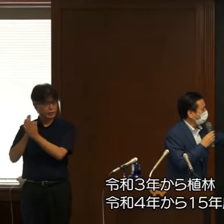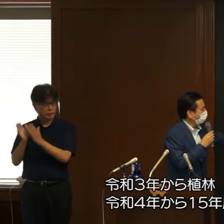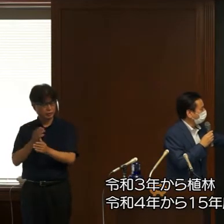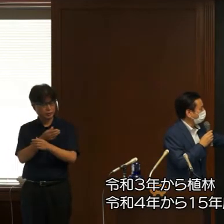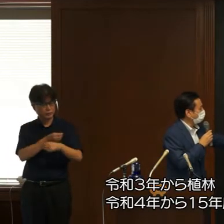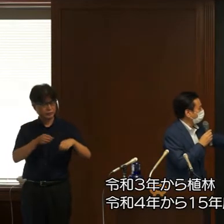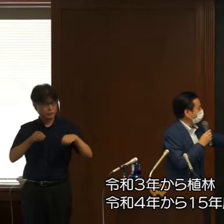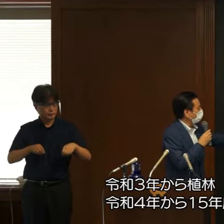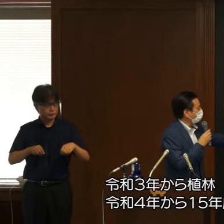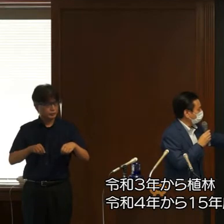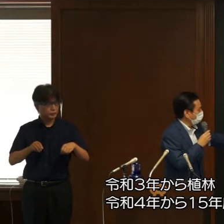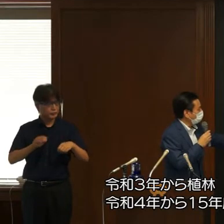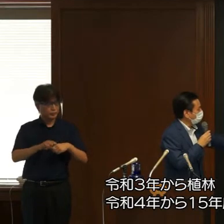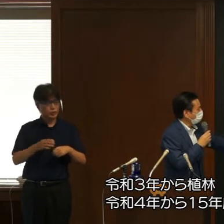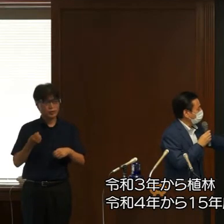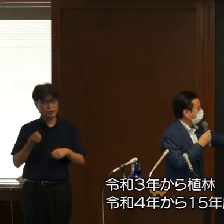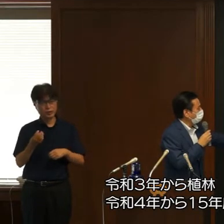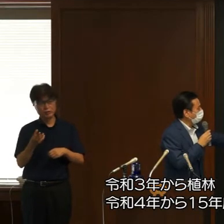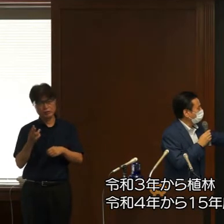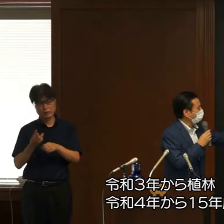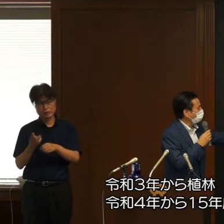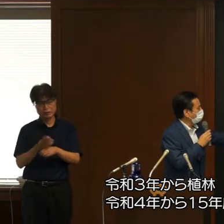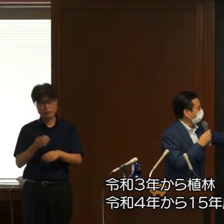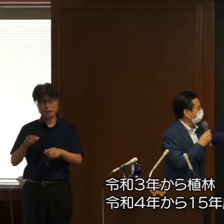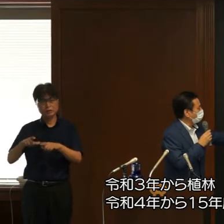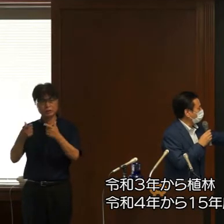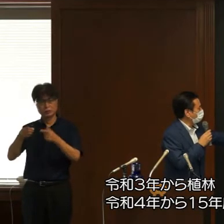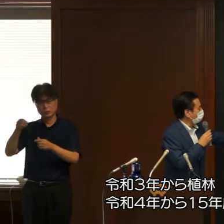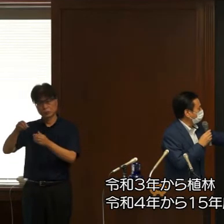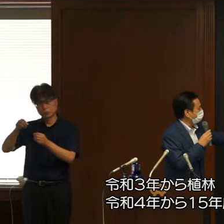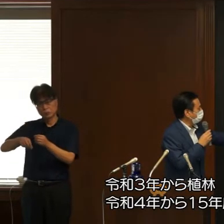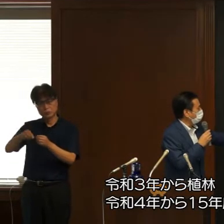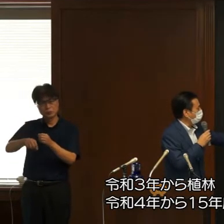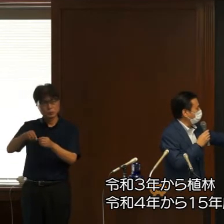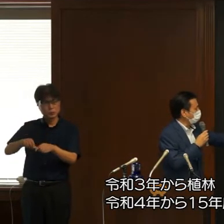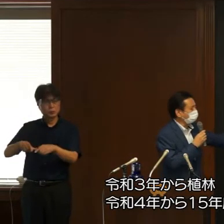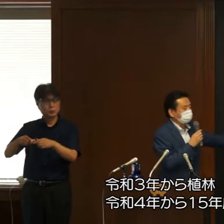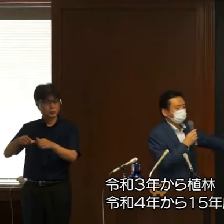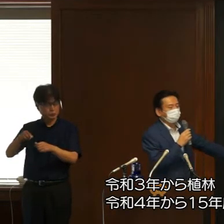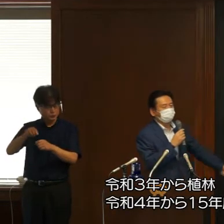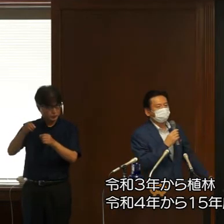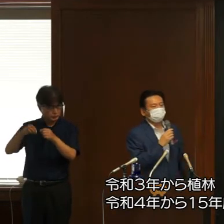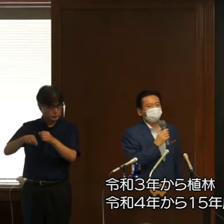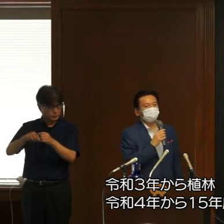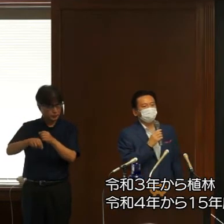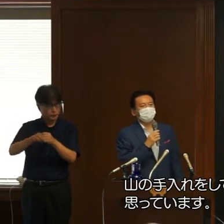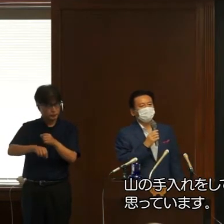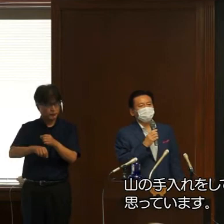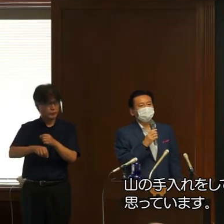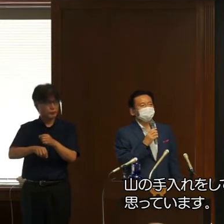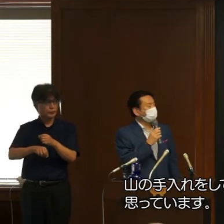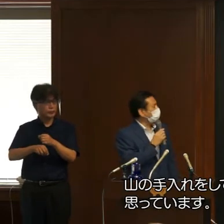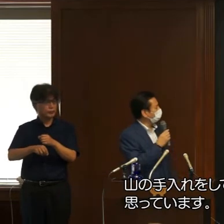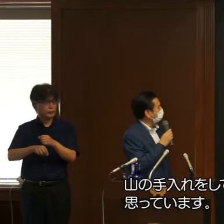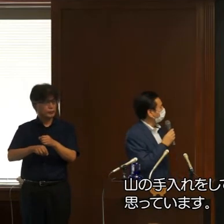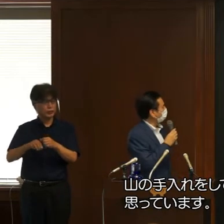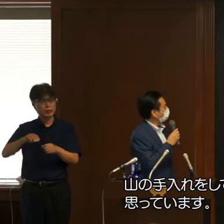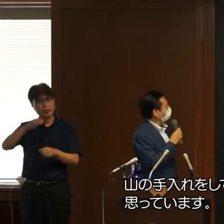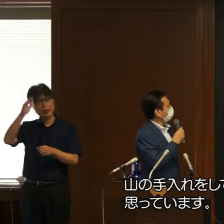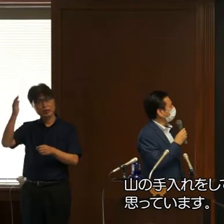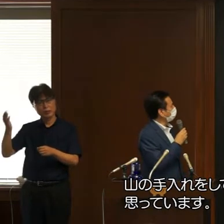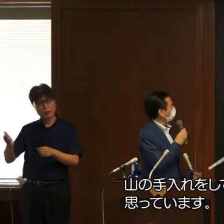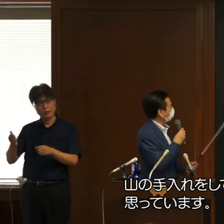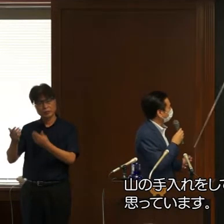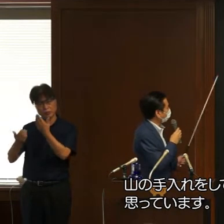令和3年から植林で令和4年から15年度まで、下刈りということで山の手入れをしていき